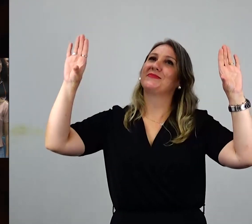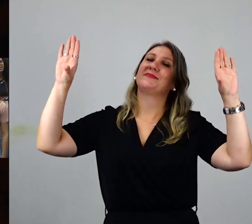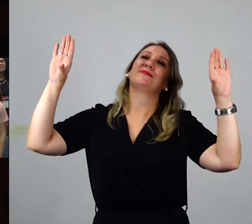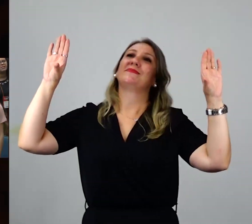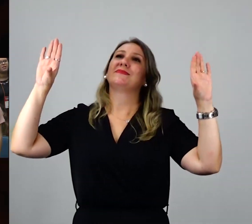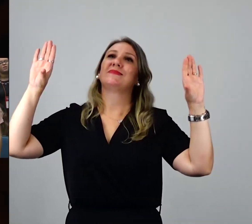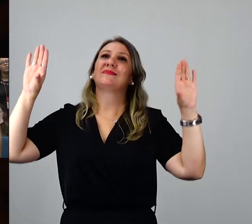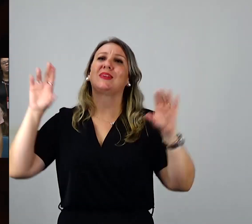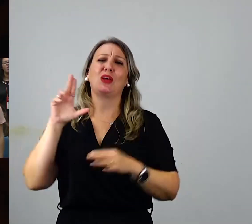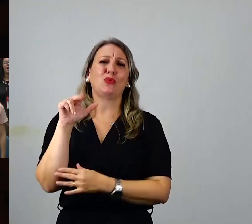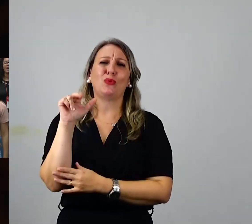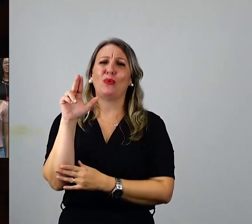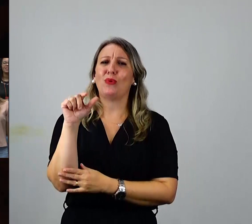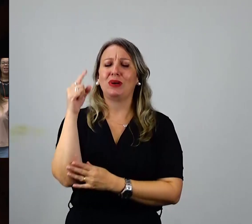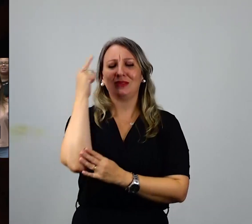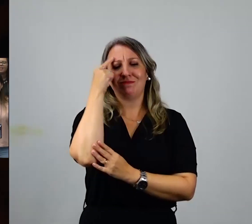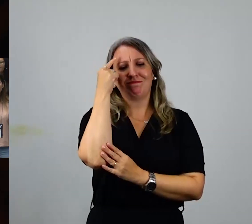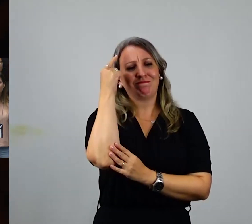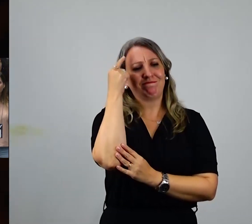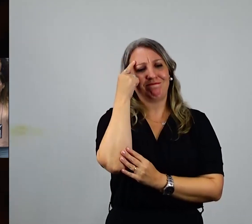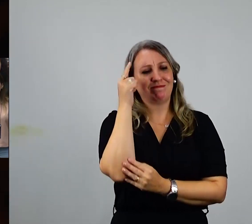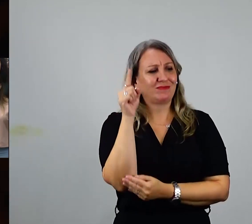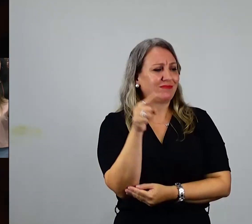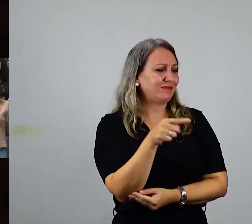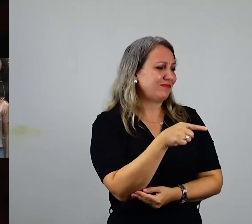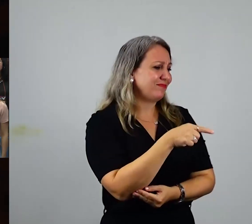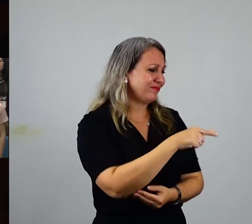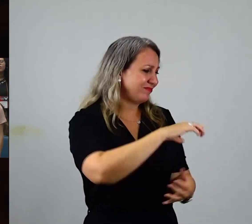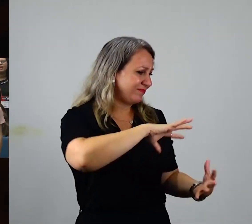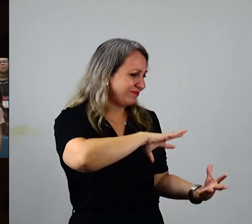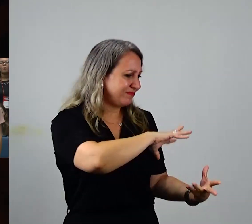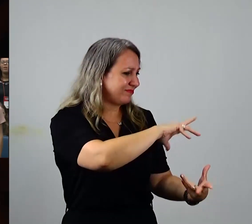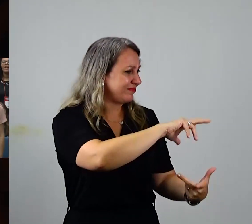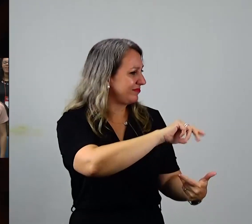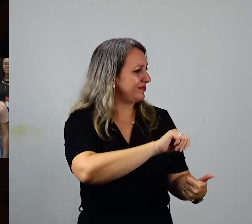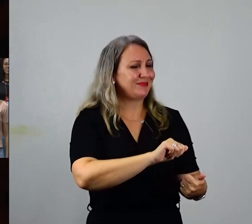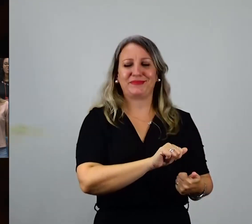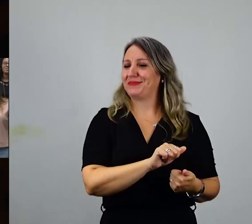alto, não nas que são